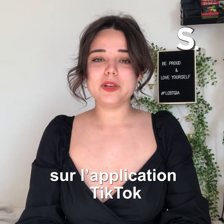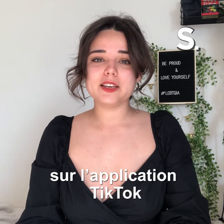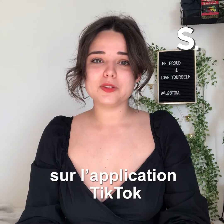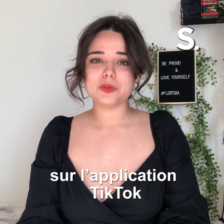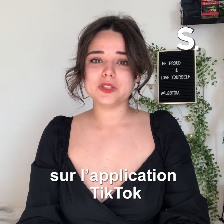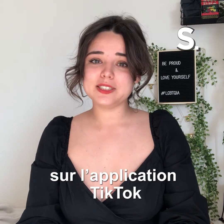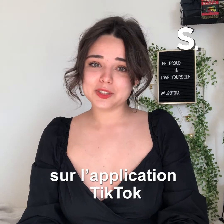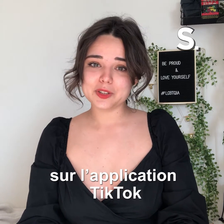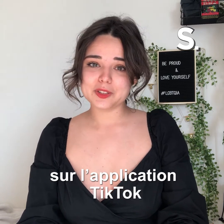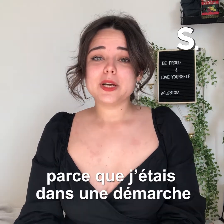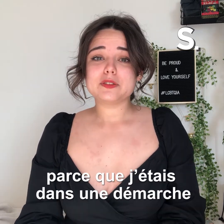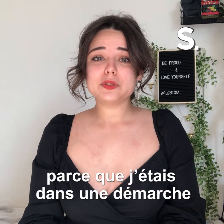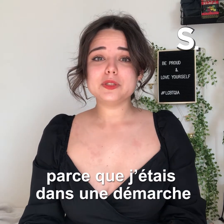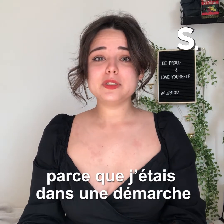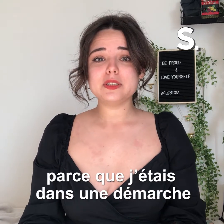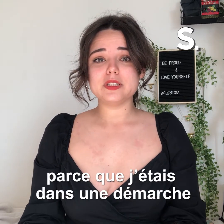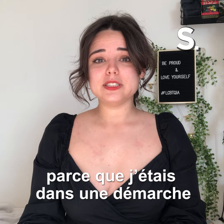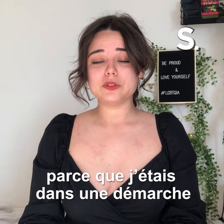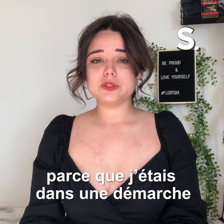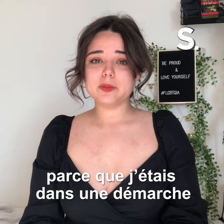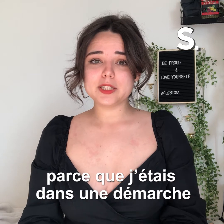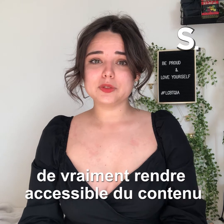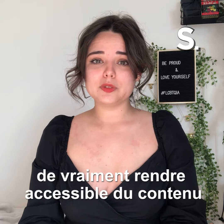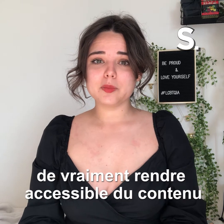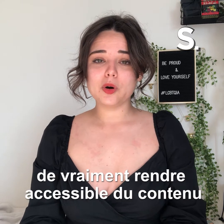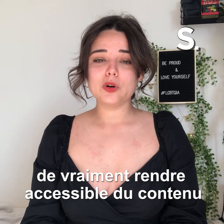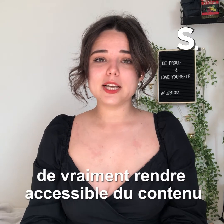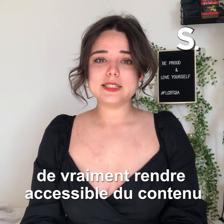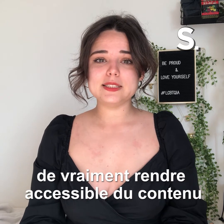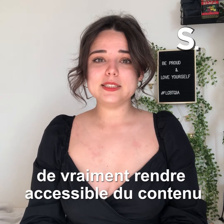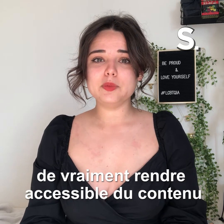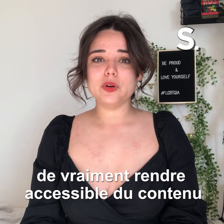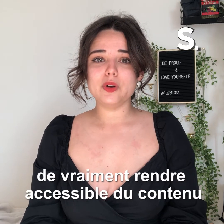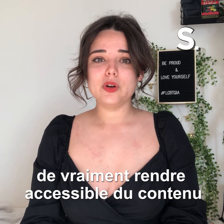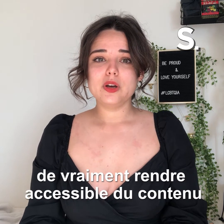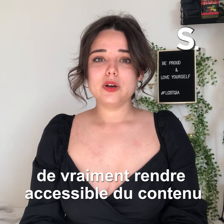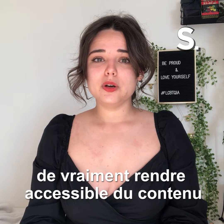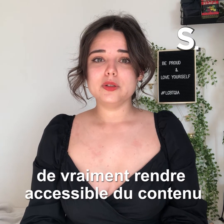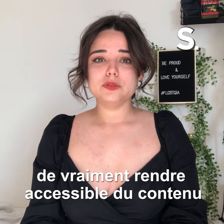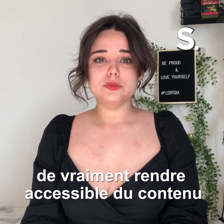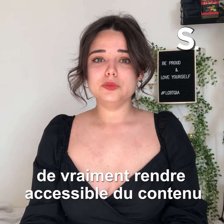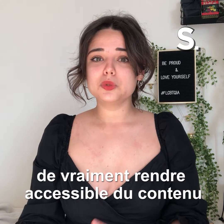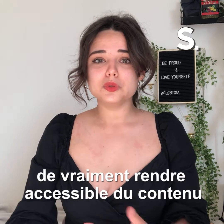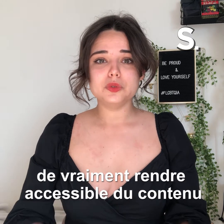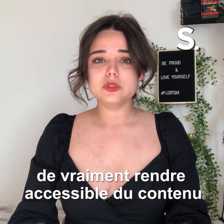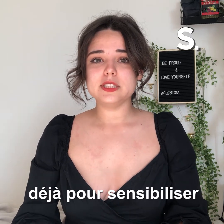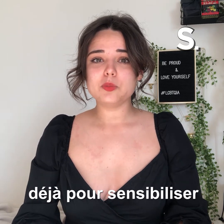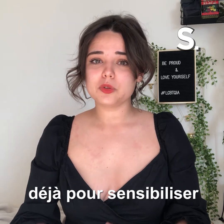'application TikTok, parce que j'étais dans une démarche de vraiment rendre accessible du contenu, déjà pour